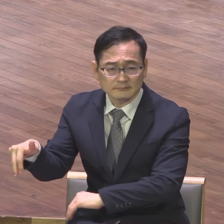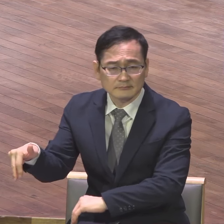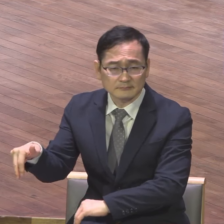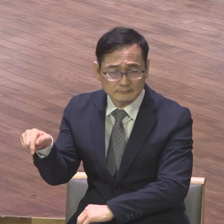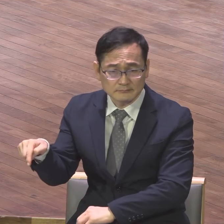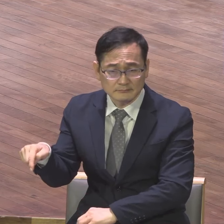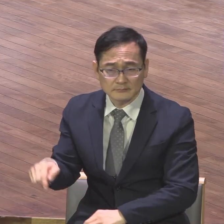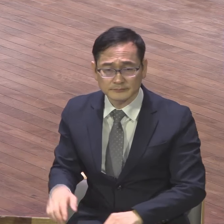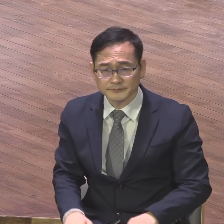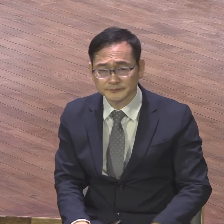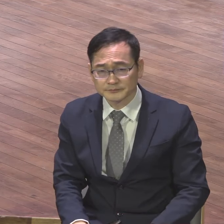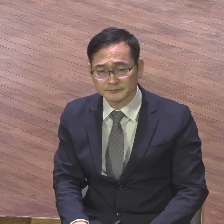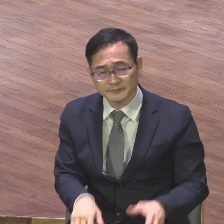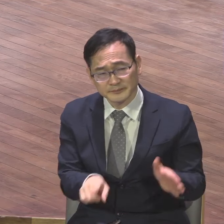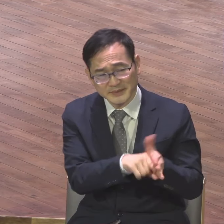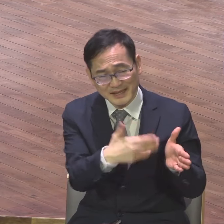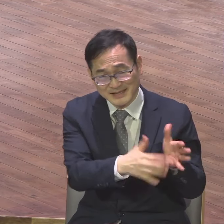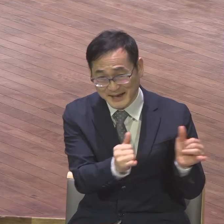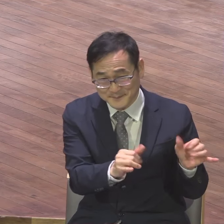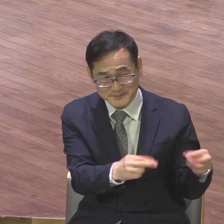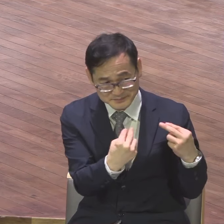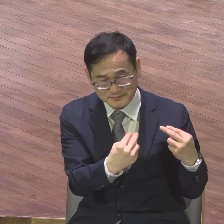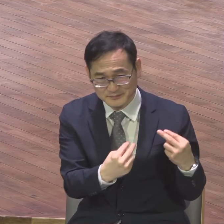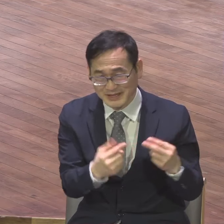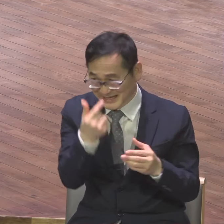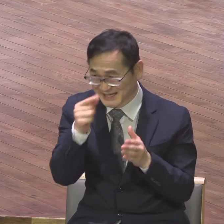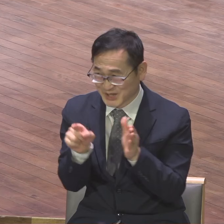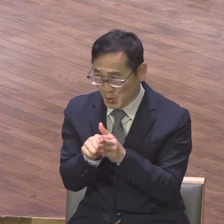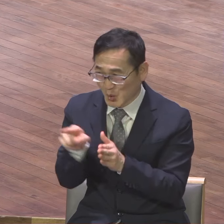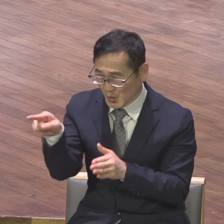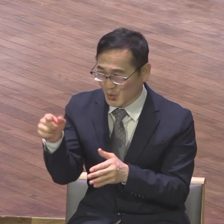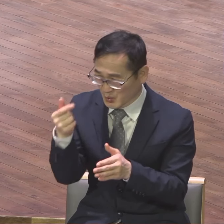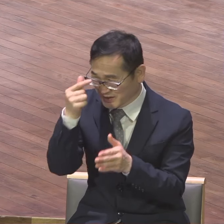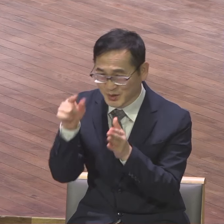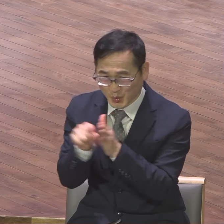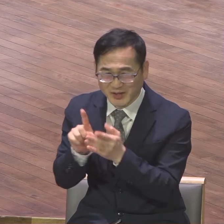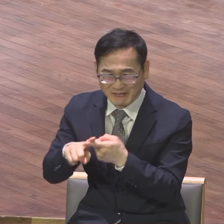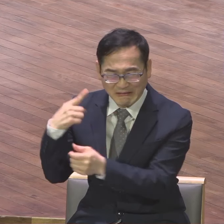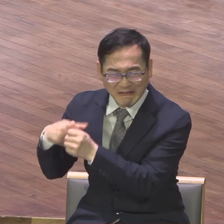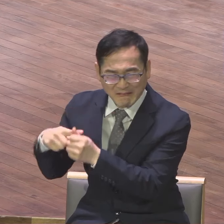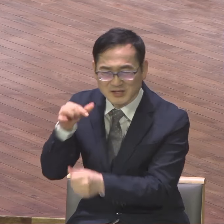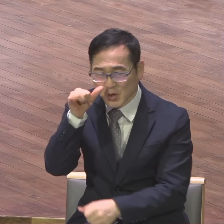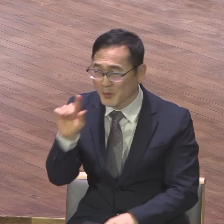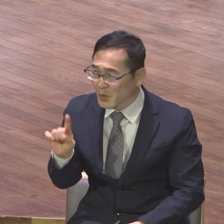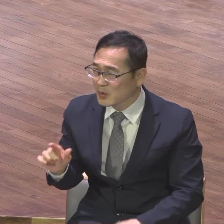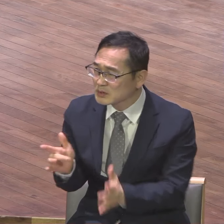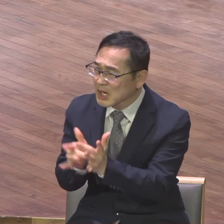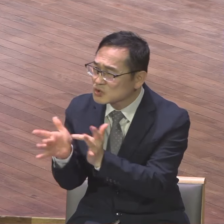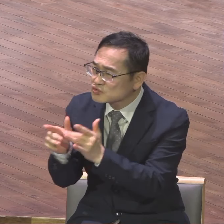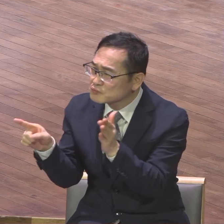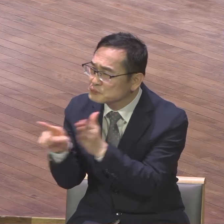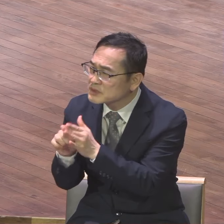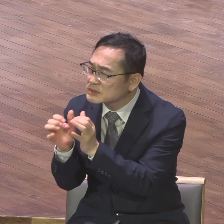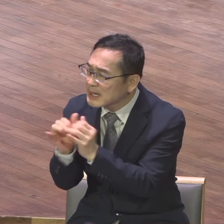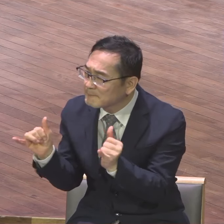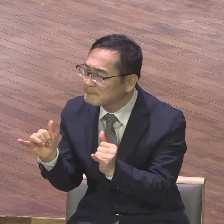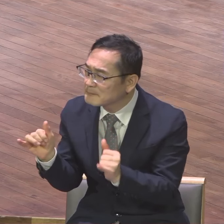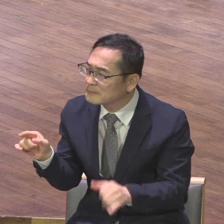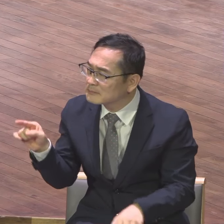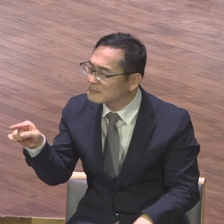불신자들이 기독교인을 가르쳐서 이런 비판을 하지요. 예수 믿는